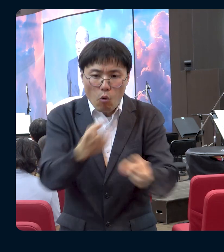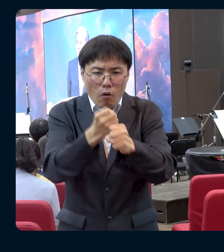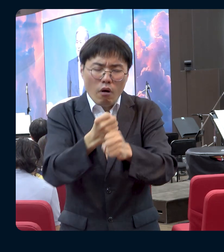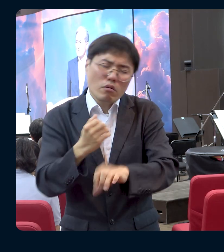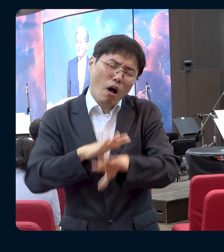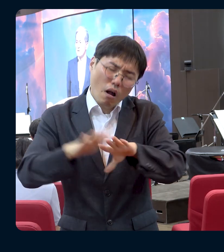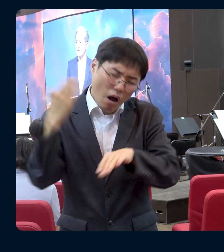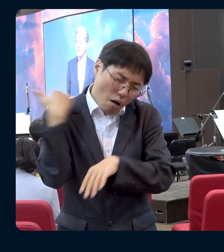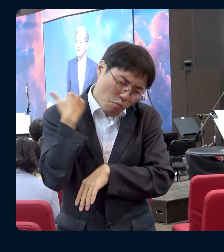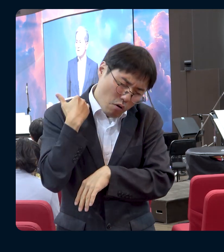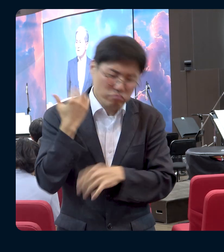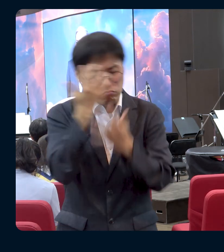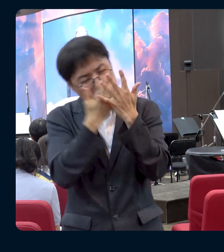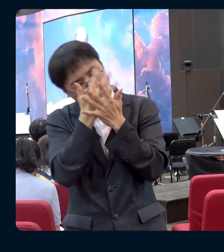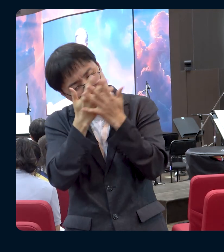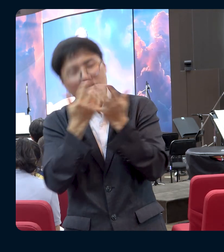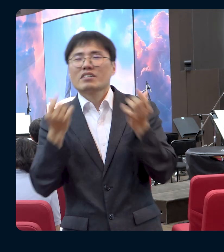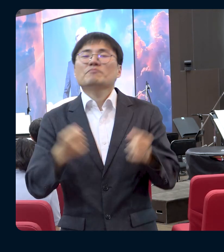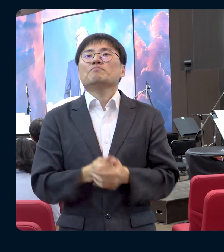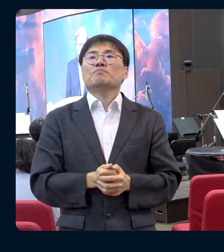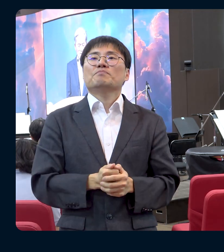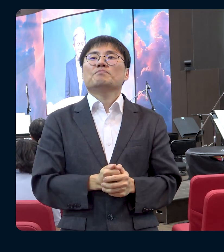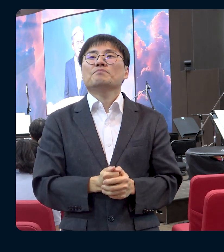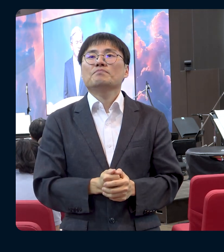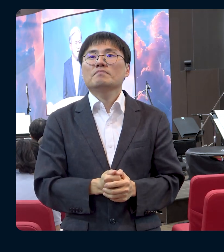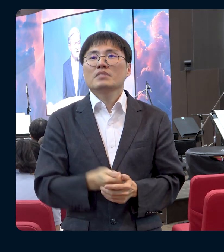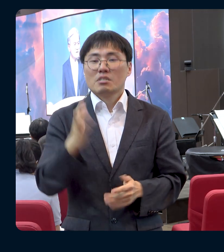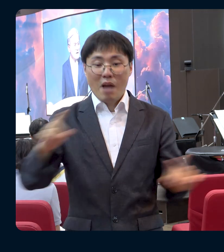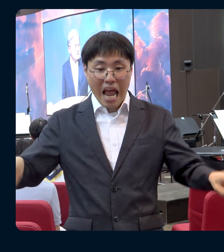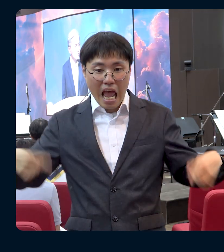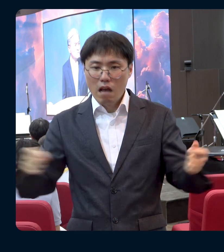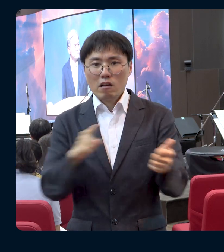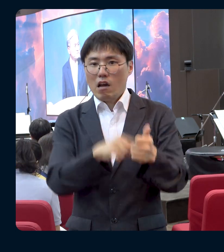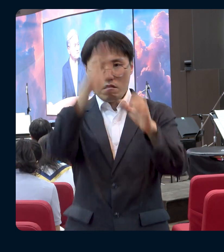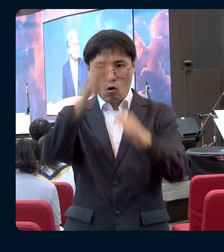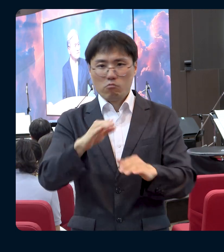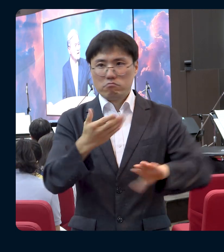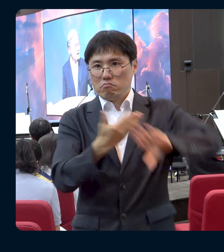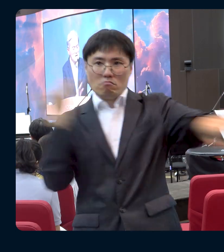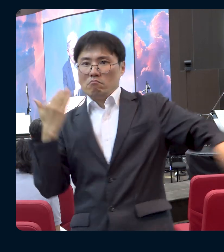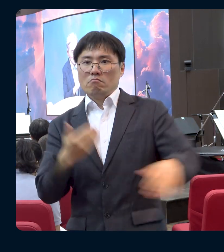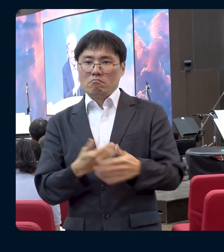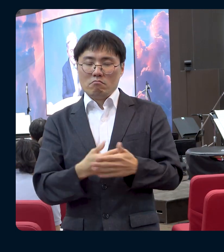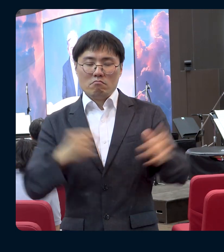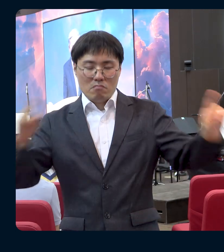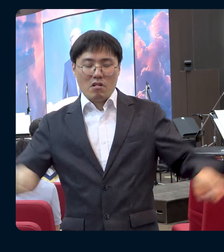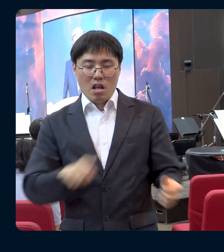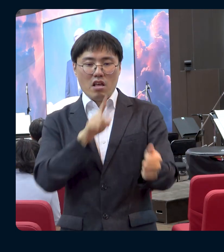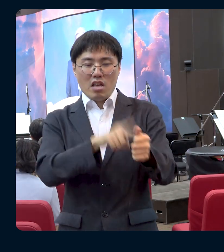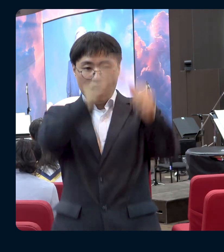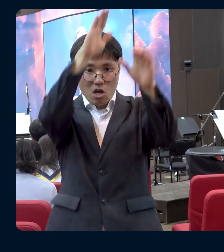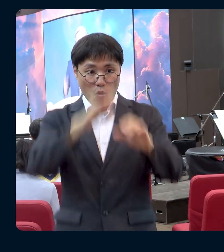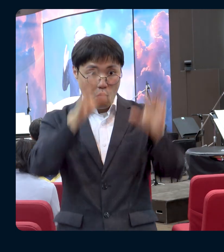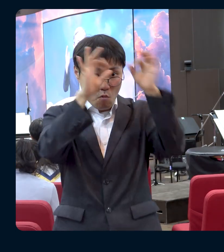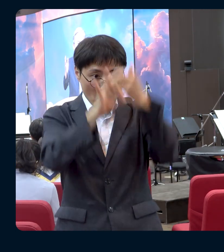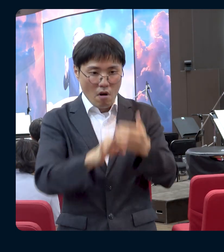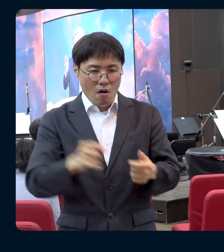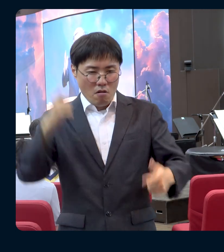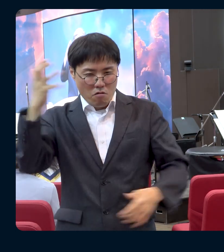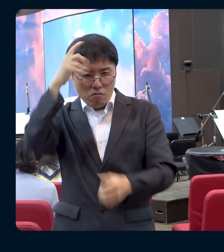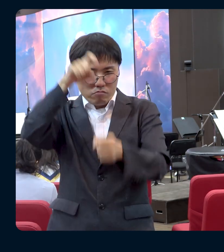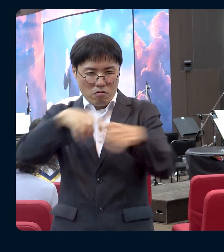핵심이 잘 안 보이는 거예요. 그런데 엘리야 이야기는 아니죠. 엘리야 이야기는요,